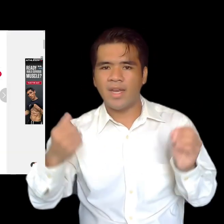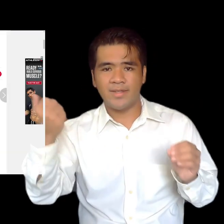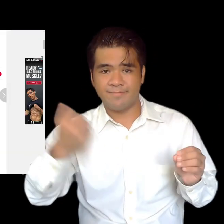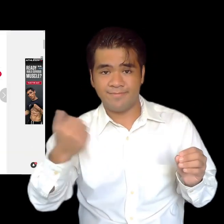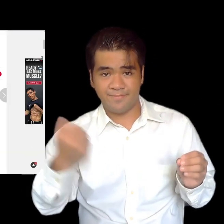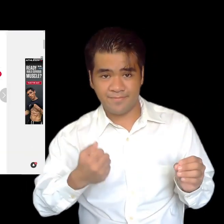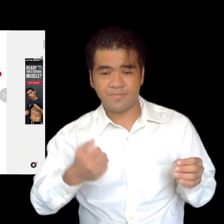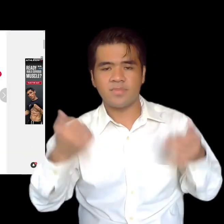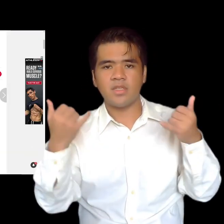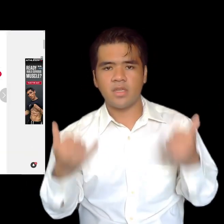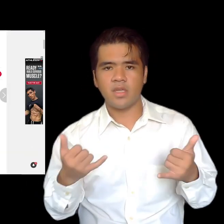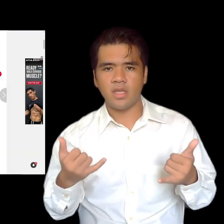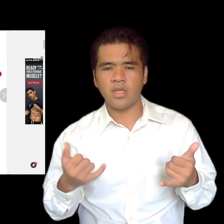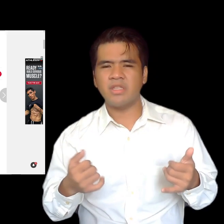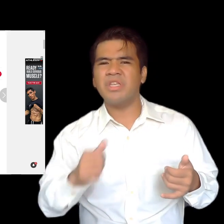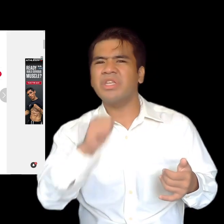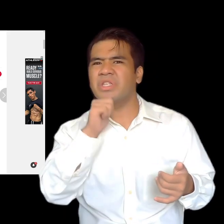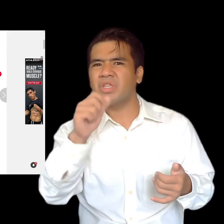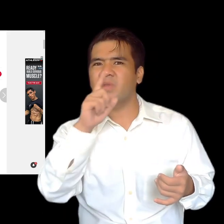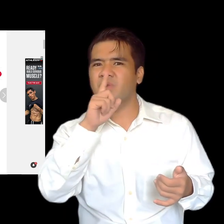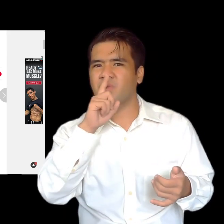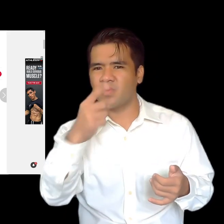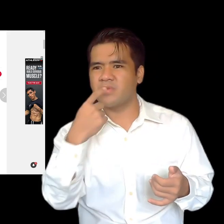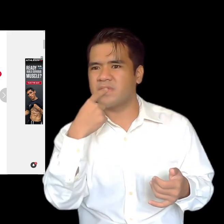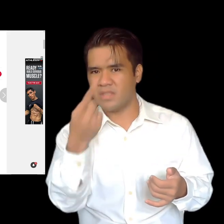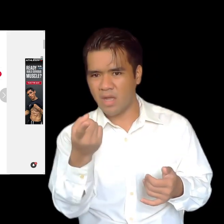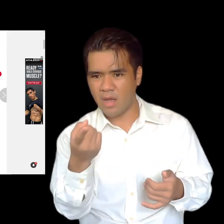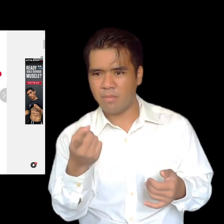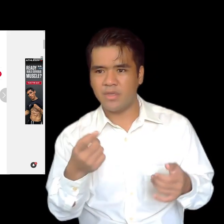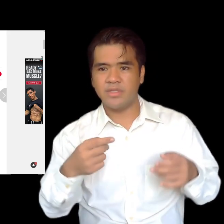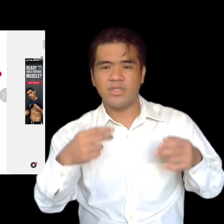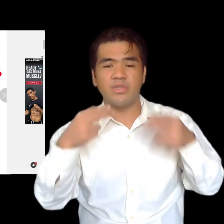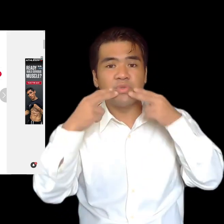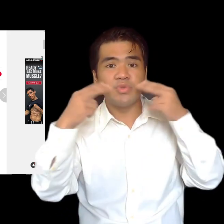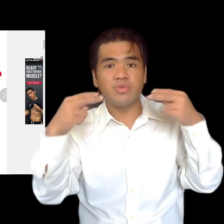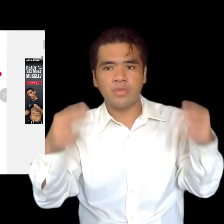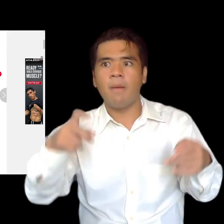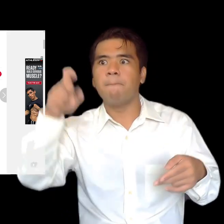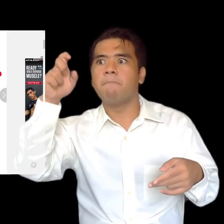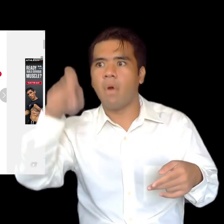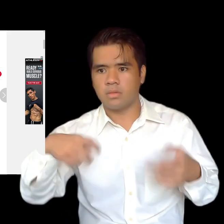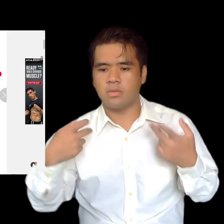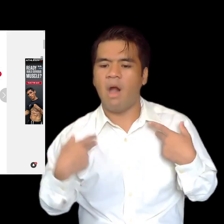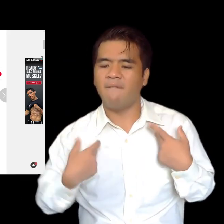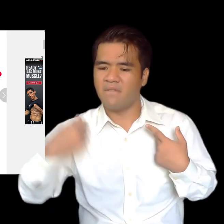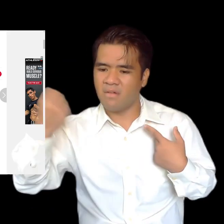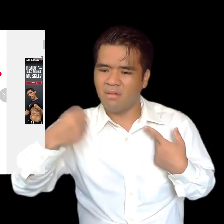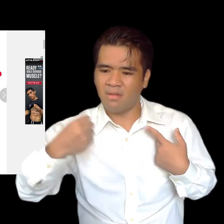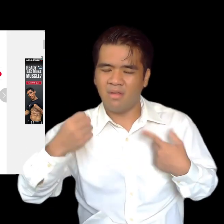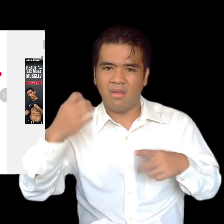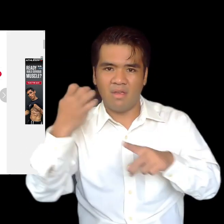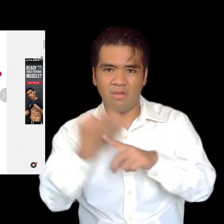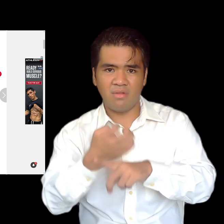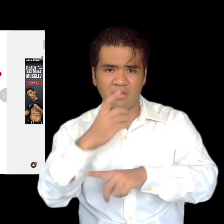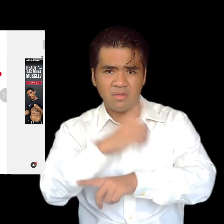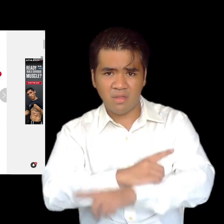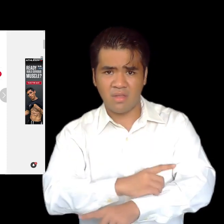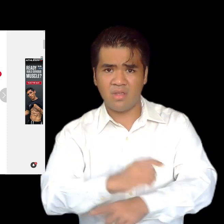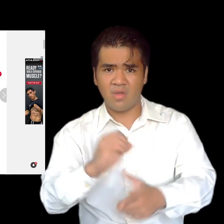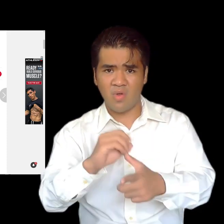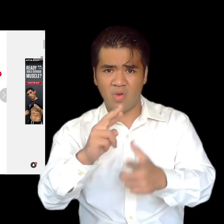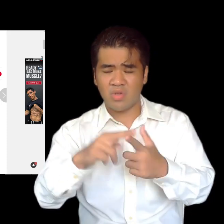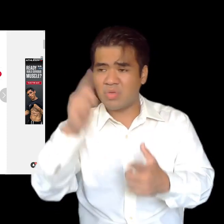At FYI, hindi po totoo ang mga nababasa niyong article na kailangan mong mag-masturbate regularly